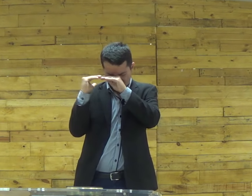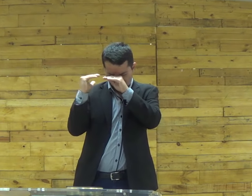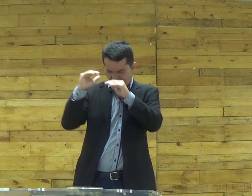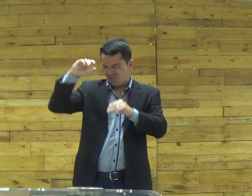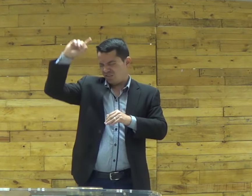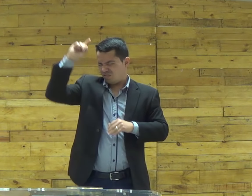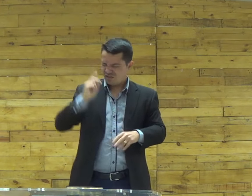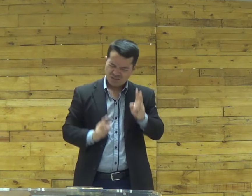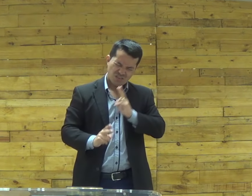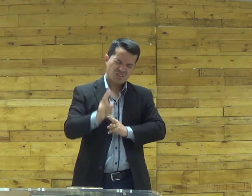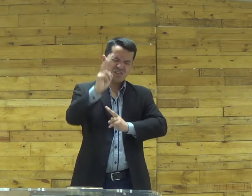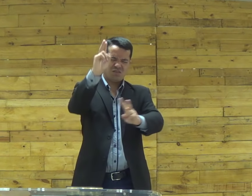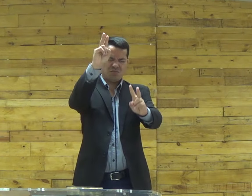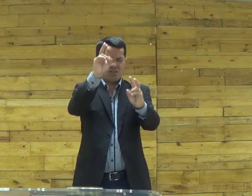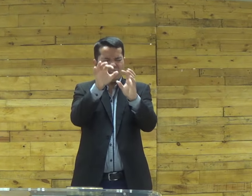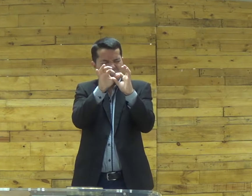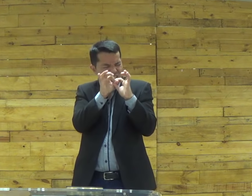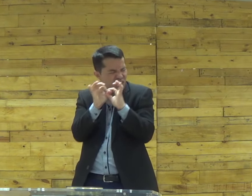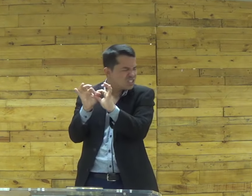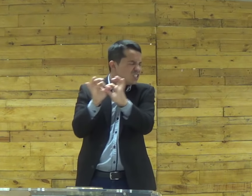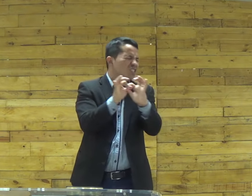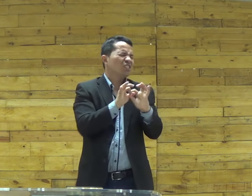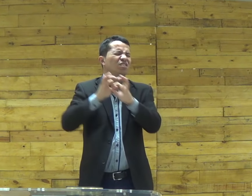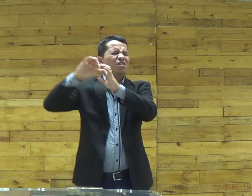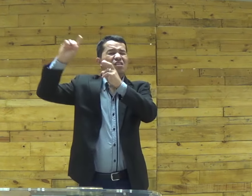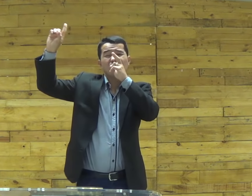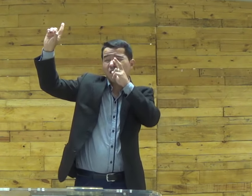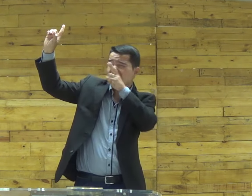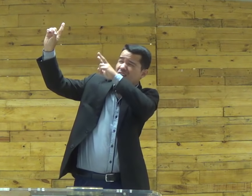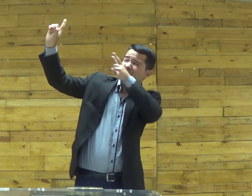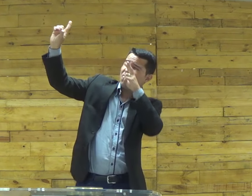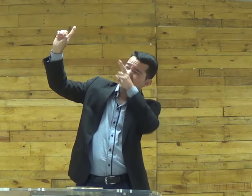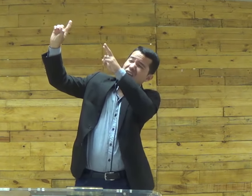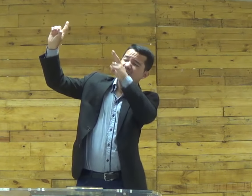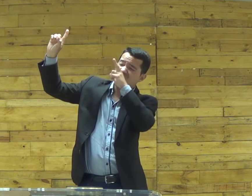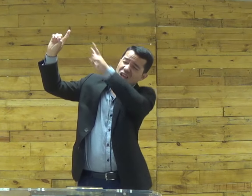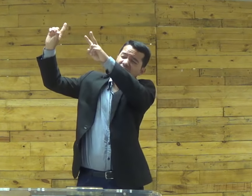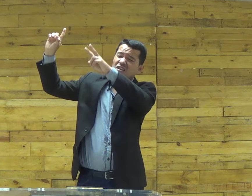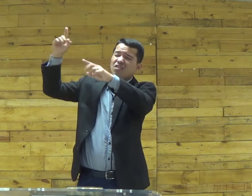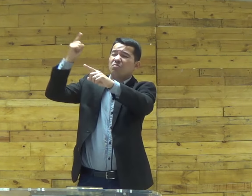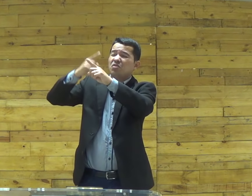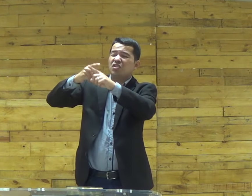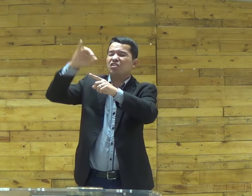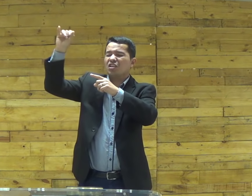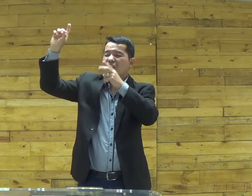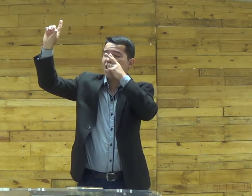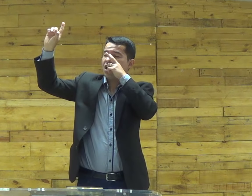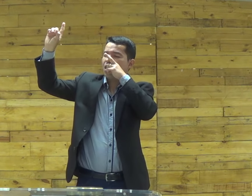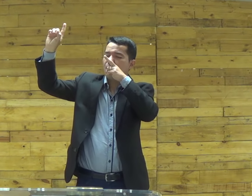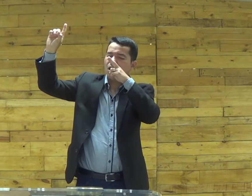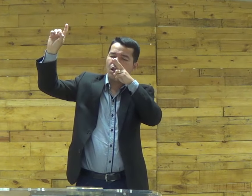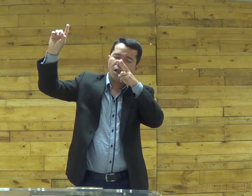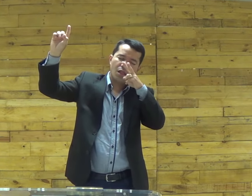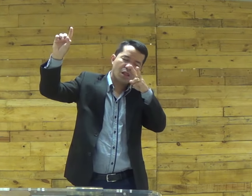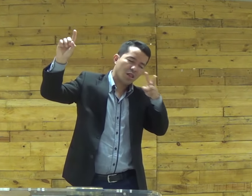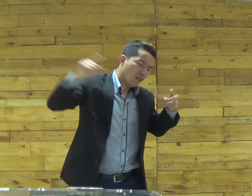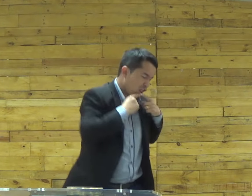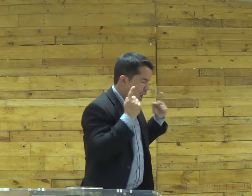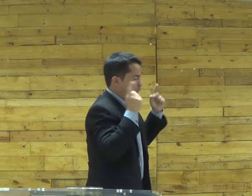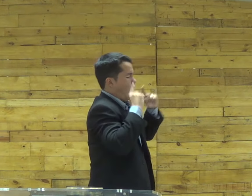pensar em Deus, estar sempre com Deus, Senhor, olhar pro Senhor e não perder o foco. Porque se ele